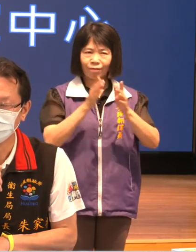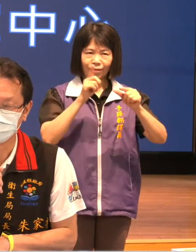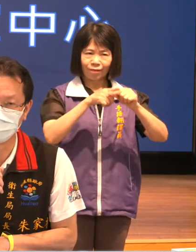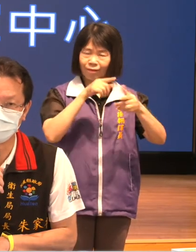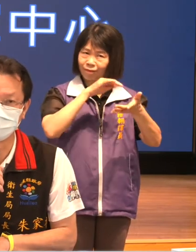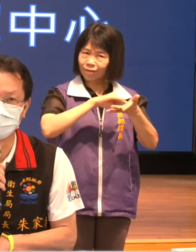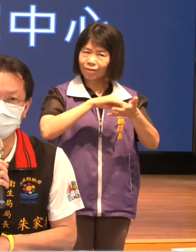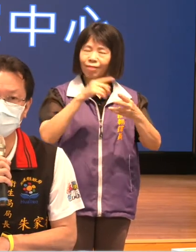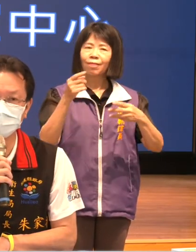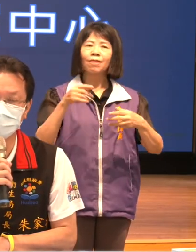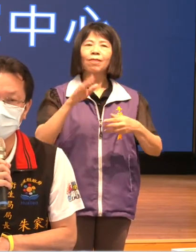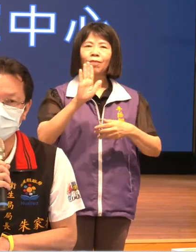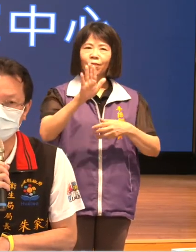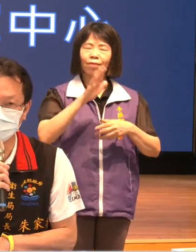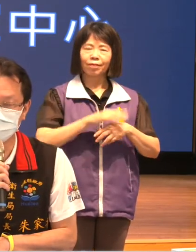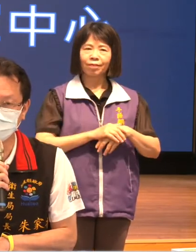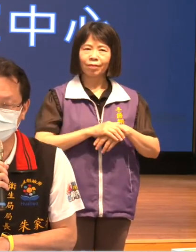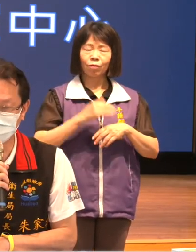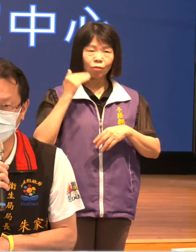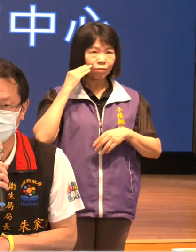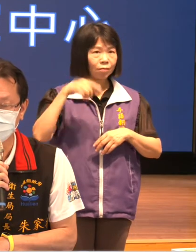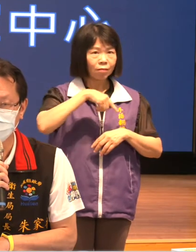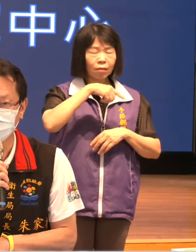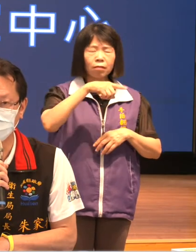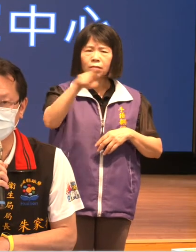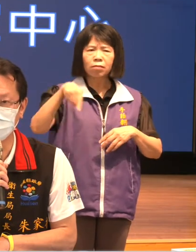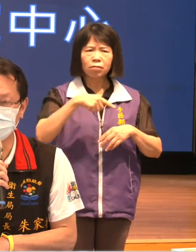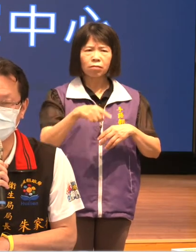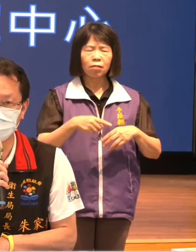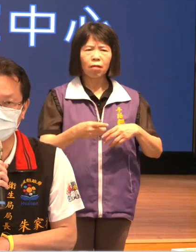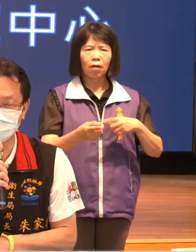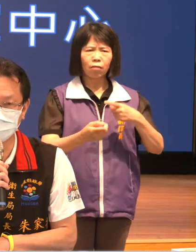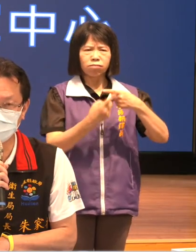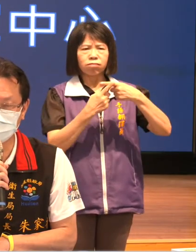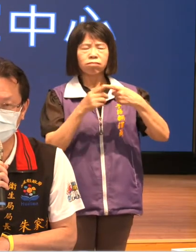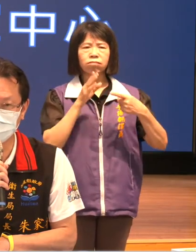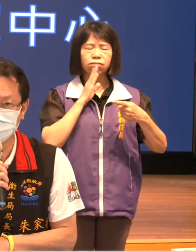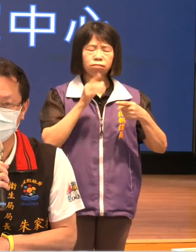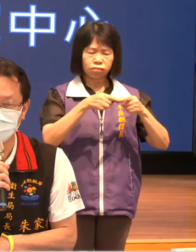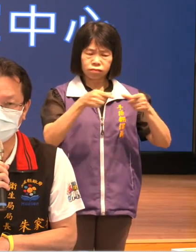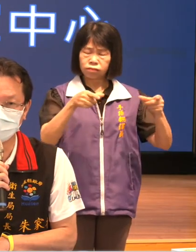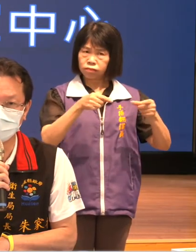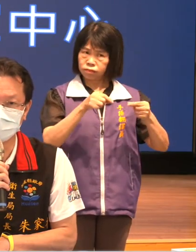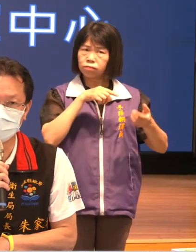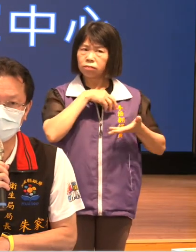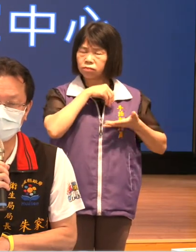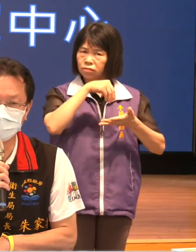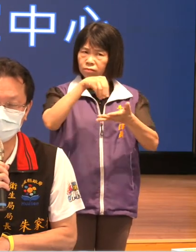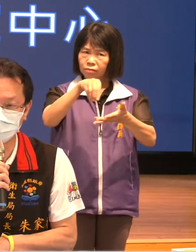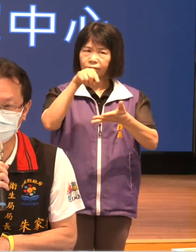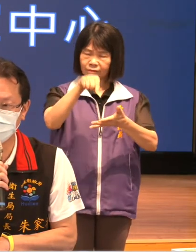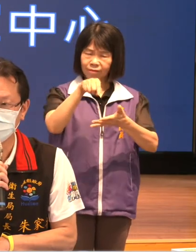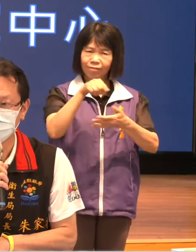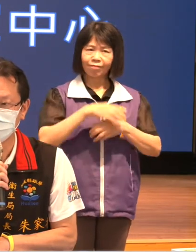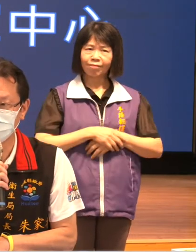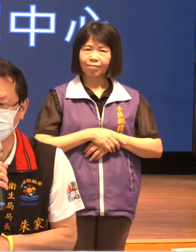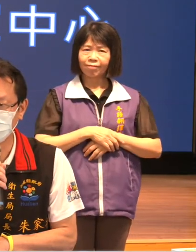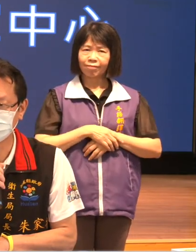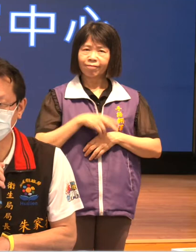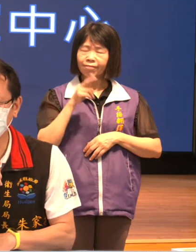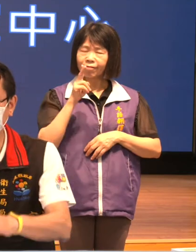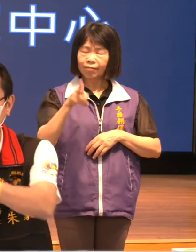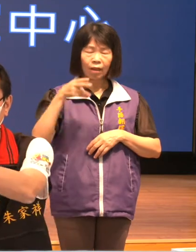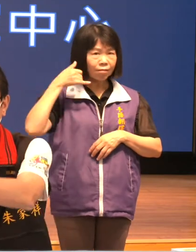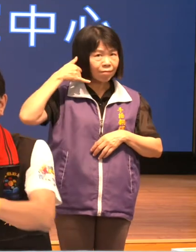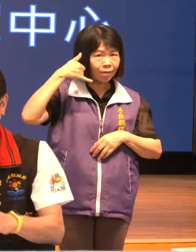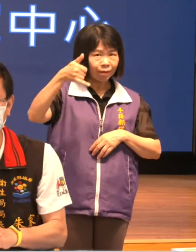务。所以如果你本身已经有确诊那你可以拿你快筛阳的这样的一个检测片，然后打